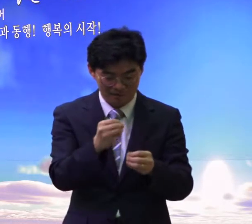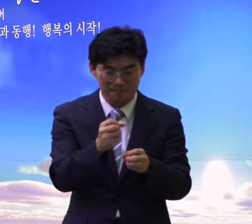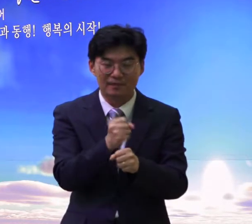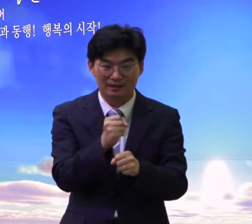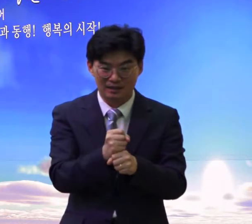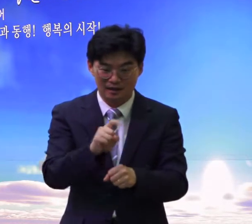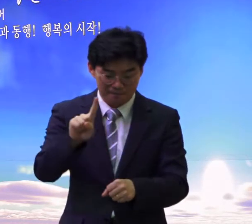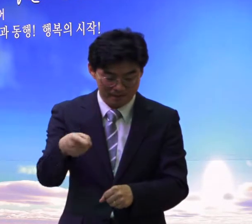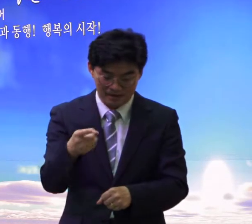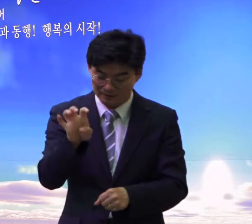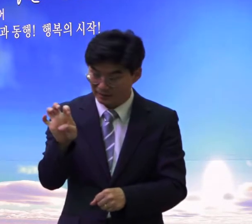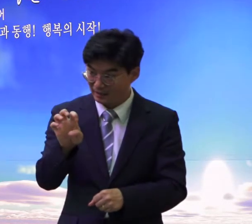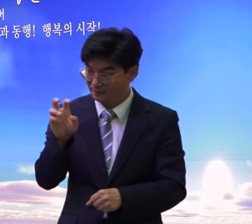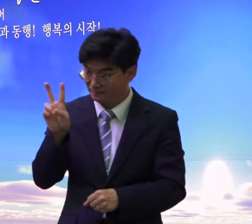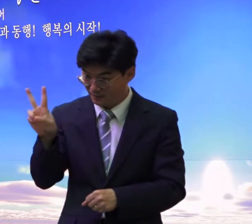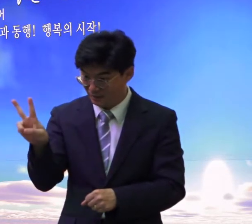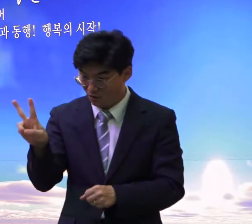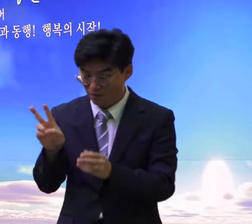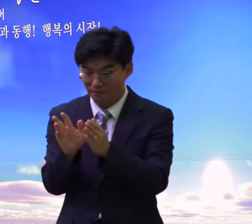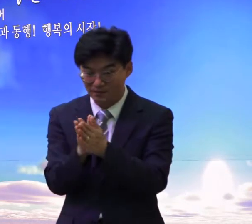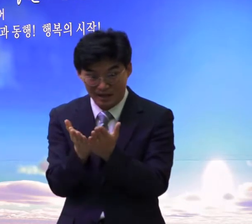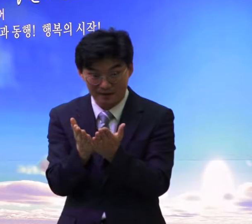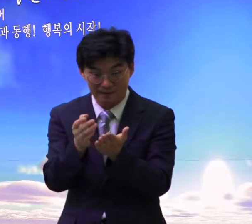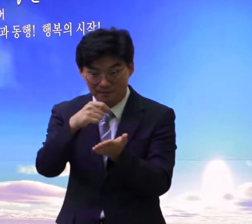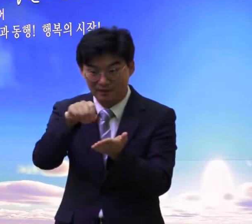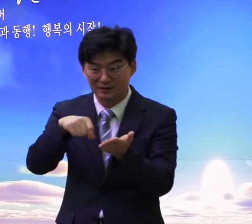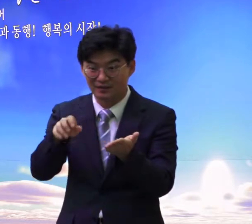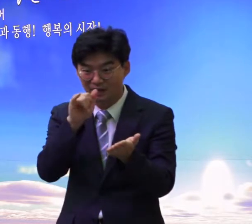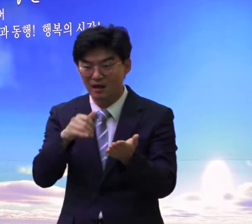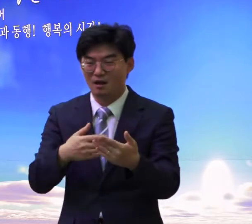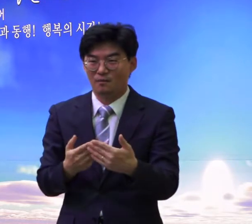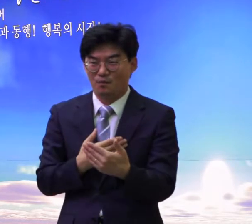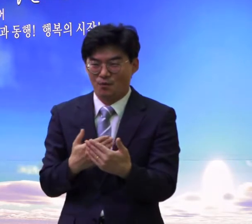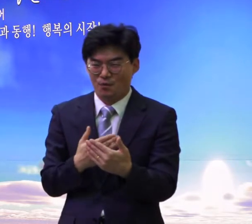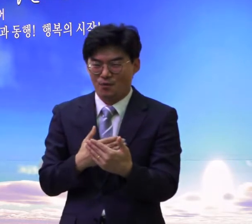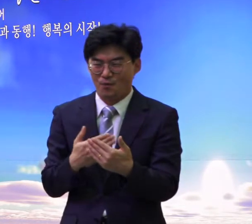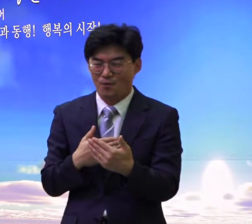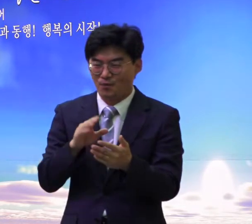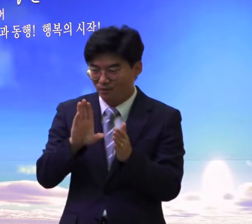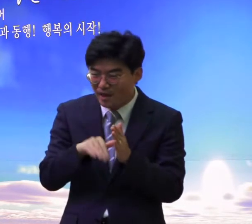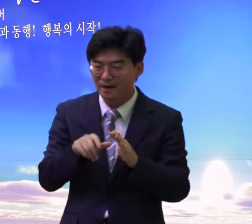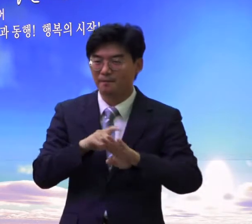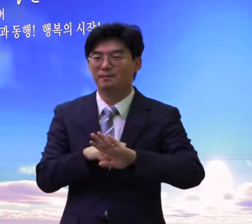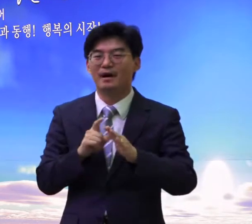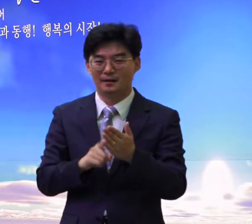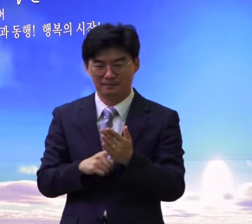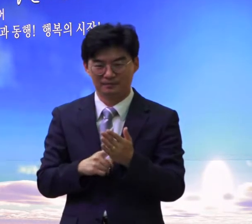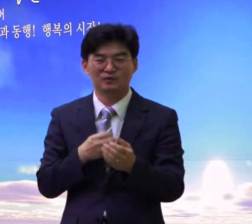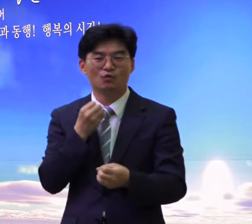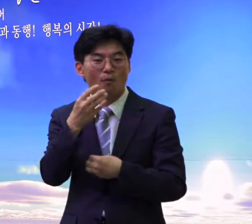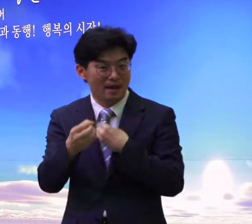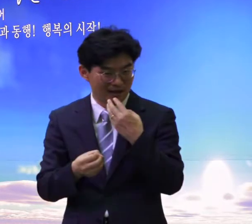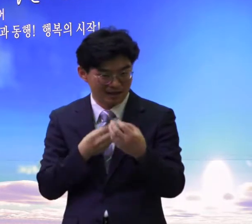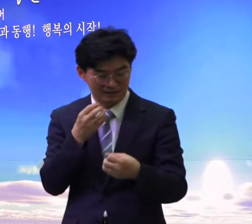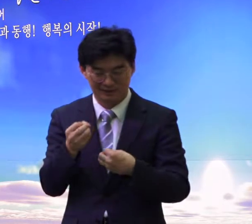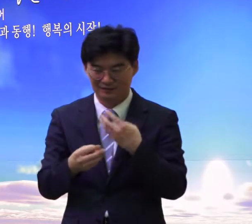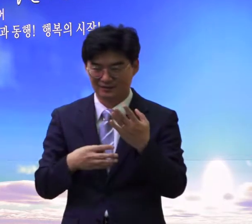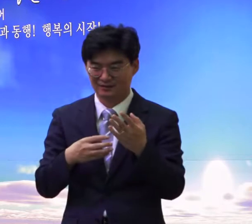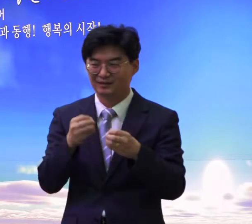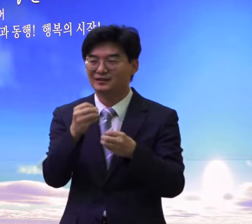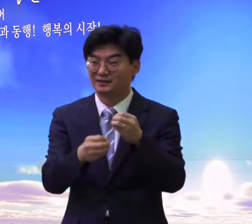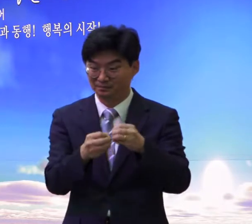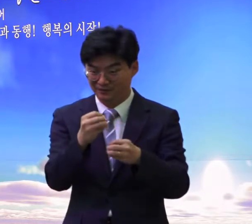내용을 여러분 읽어보시면 다윗이 얼마나 두려웠을까, 얼마나 무서웠을까, 그 심정이 얼마나